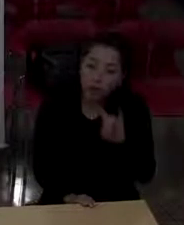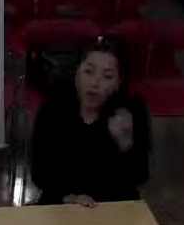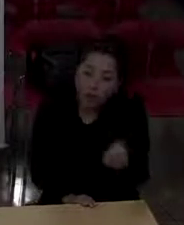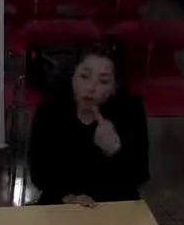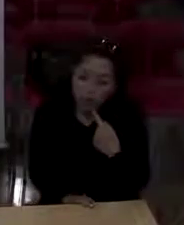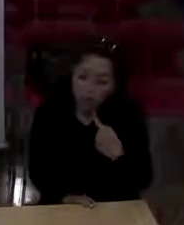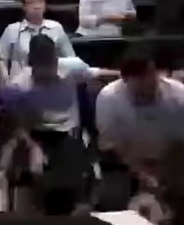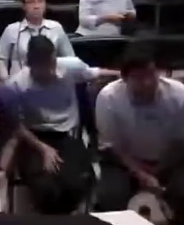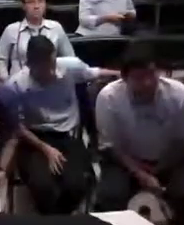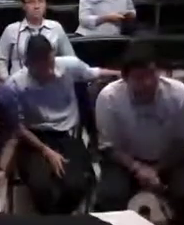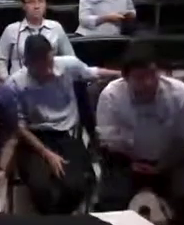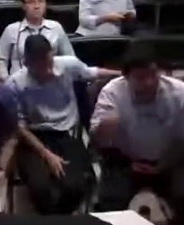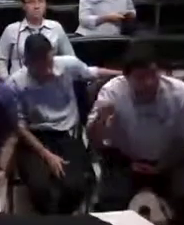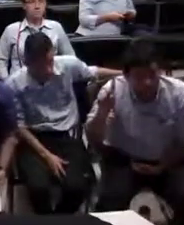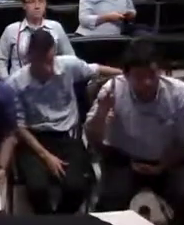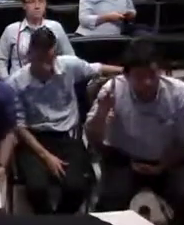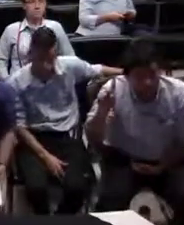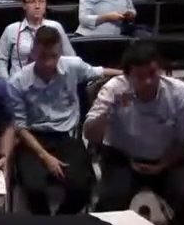Disculpen, ¿hay más preguntas?